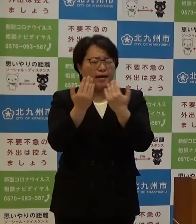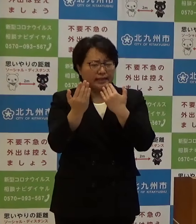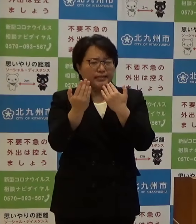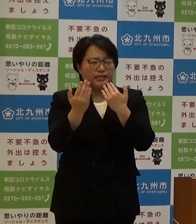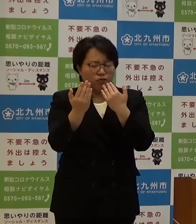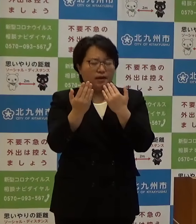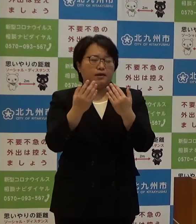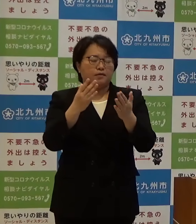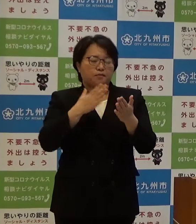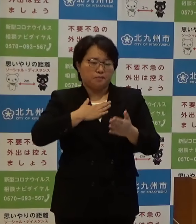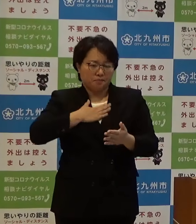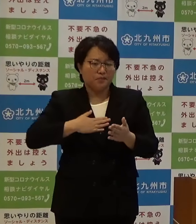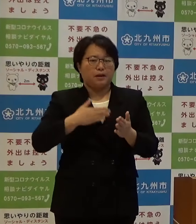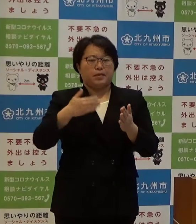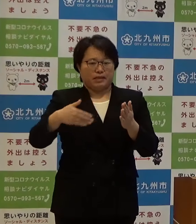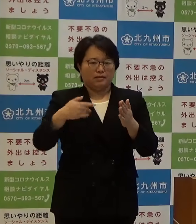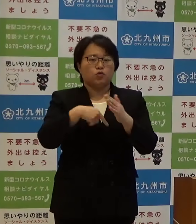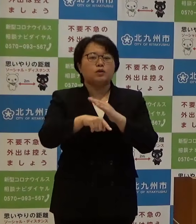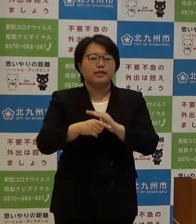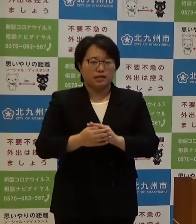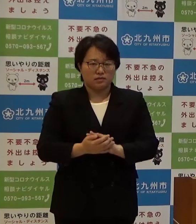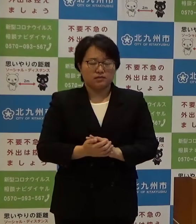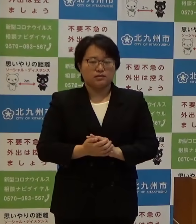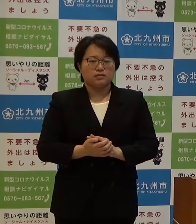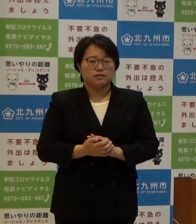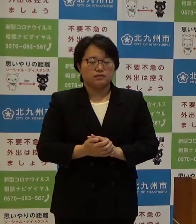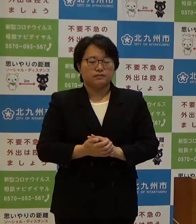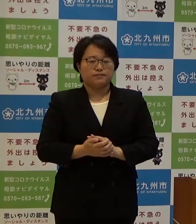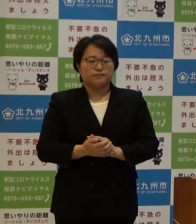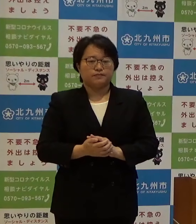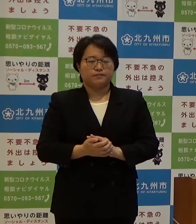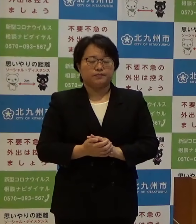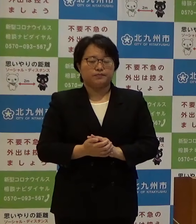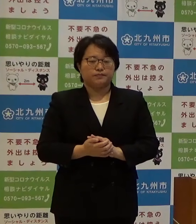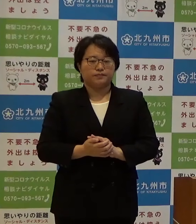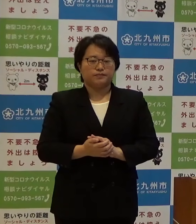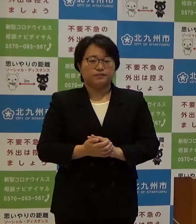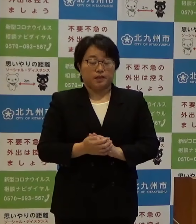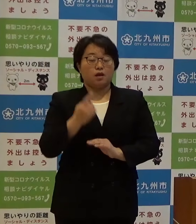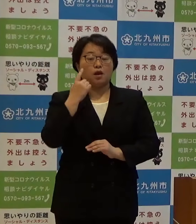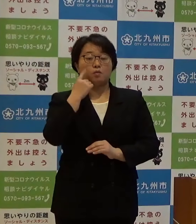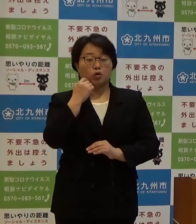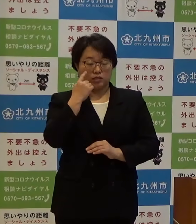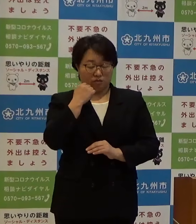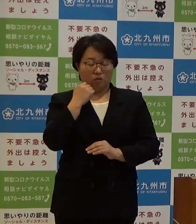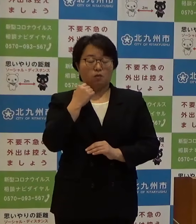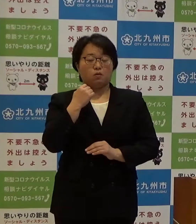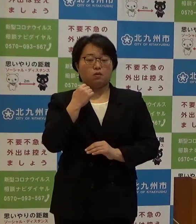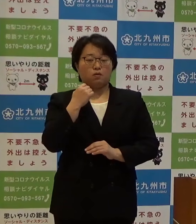して憂慮しております。もしもですね、そうしたことについて